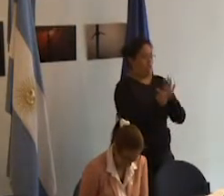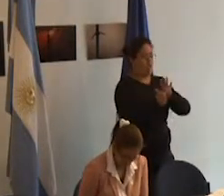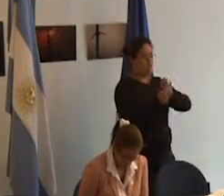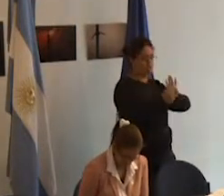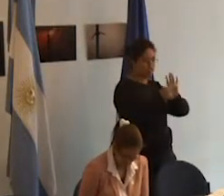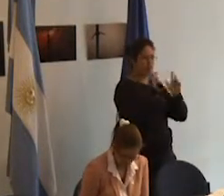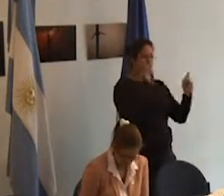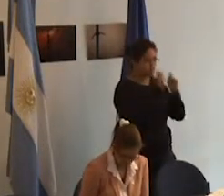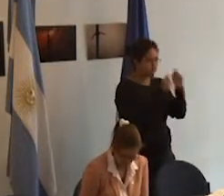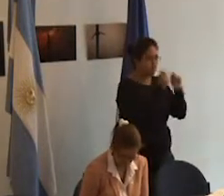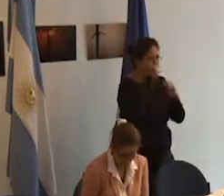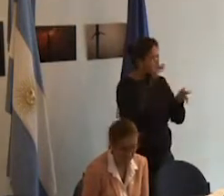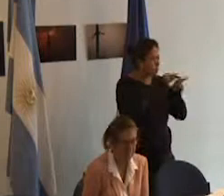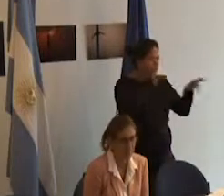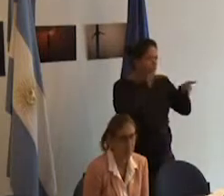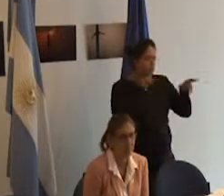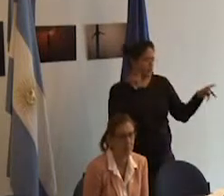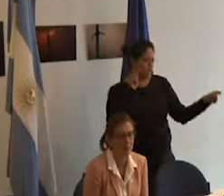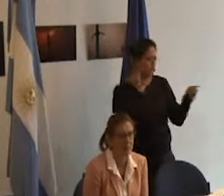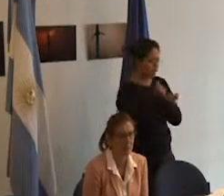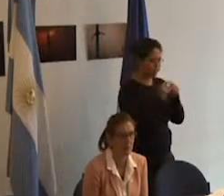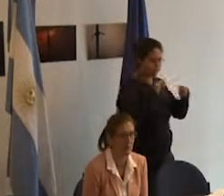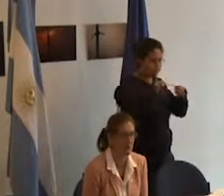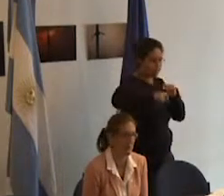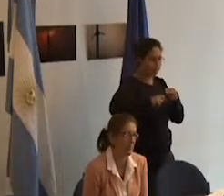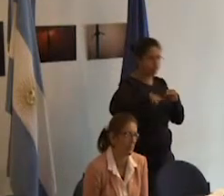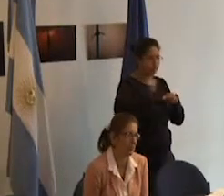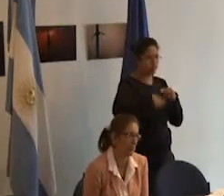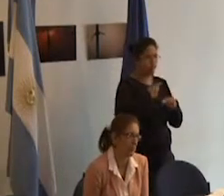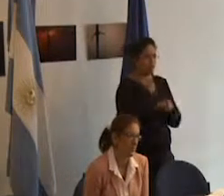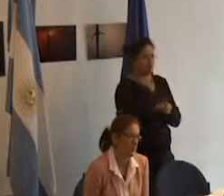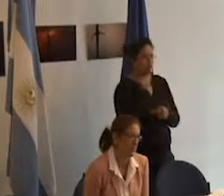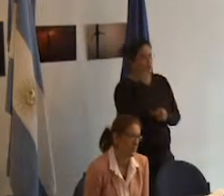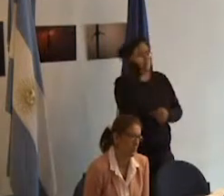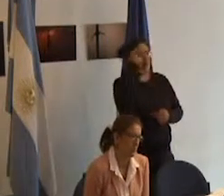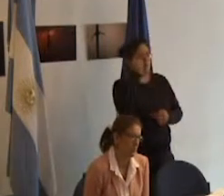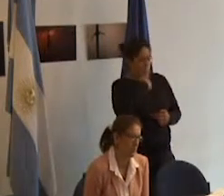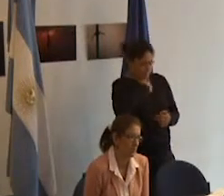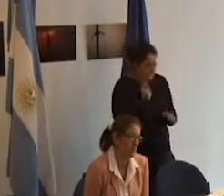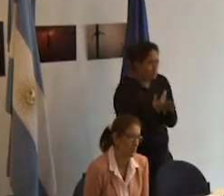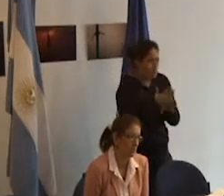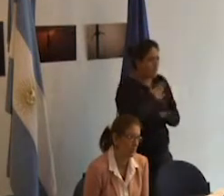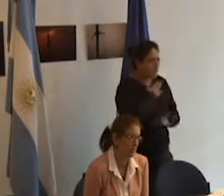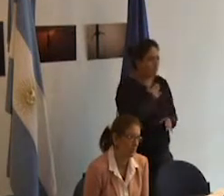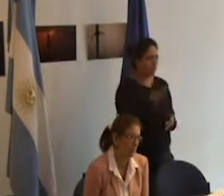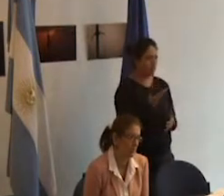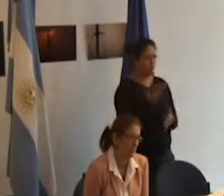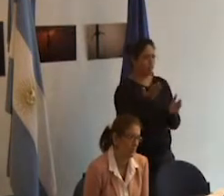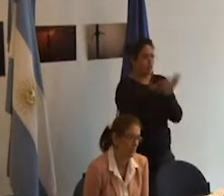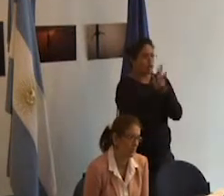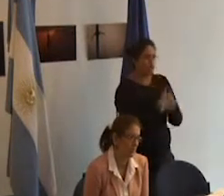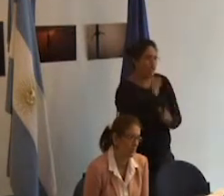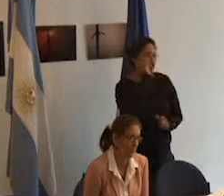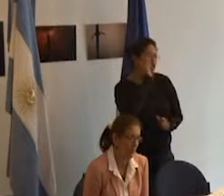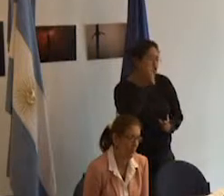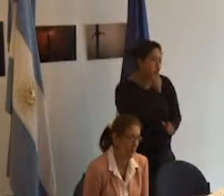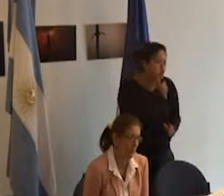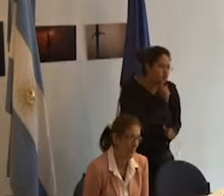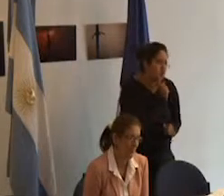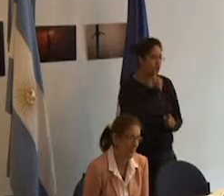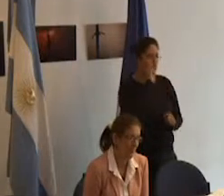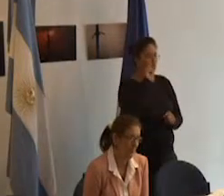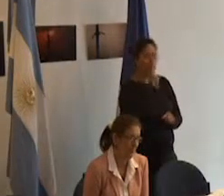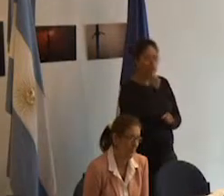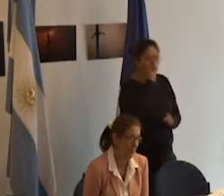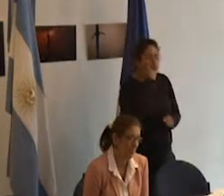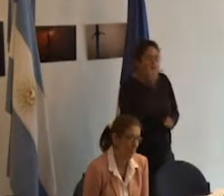visibilizaciones, las necesarias cambios de actitud que yo empiece a decir, oiga, aquí el problema puedo ser yo, ¿no? No es mi estudiante sordo que fue